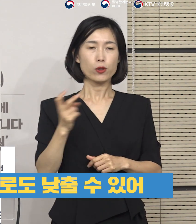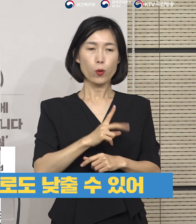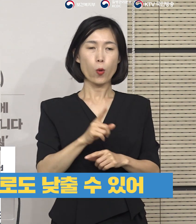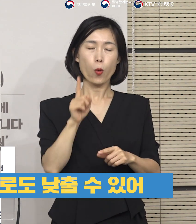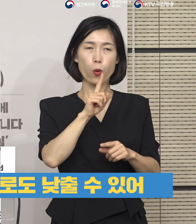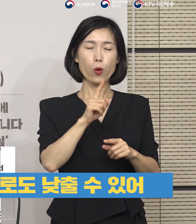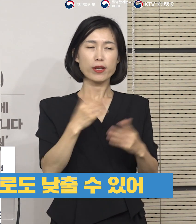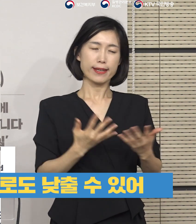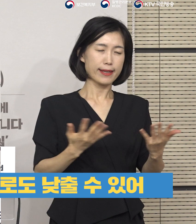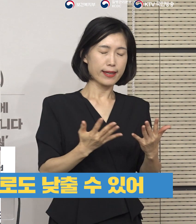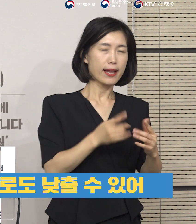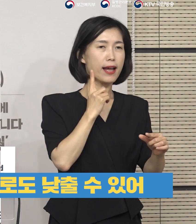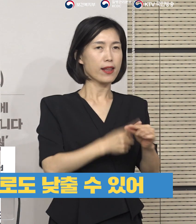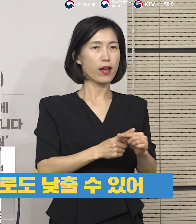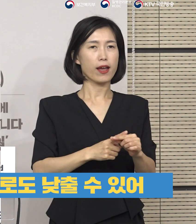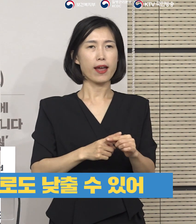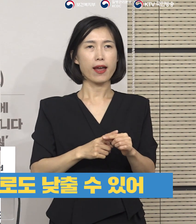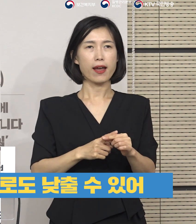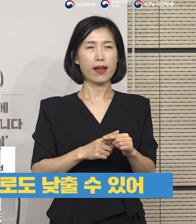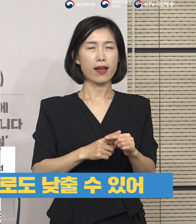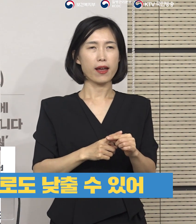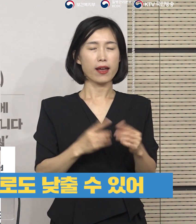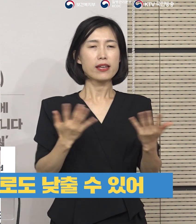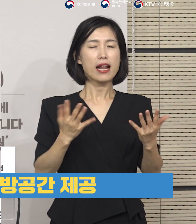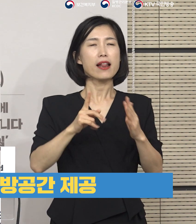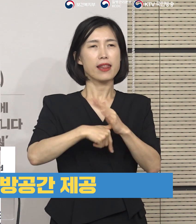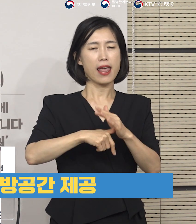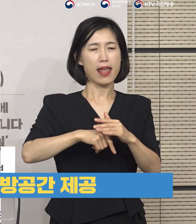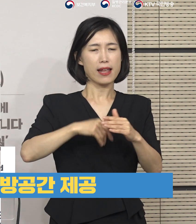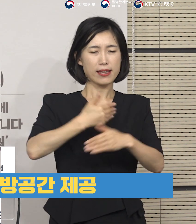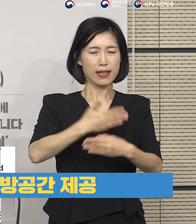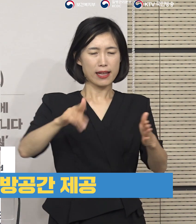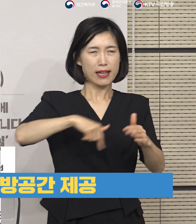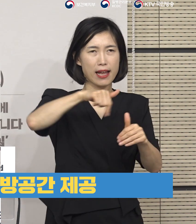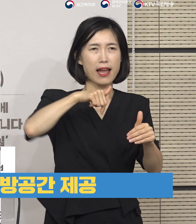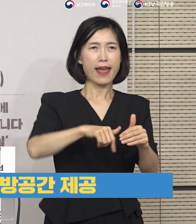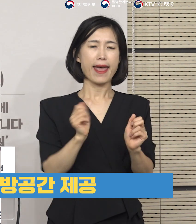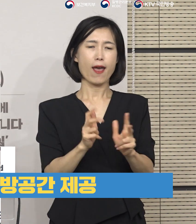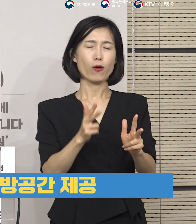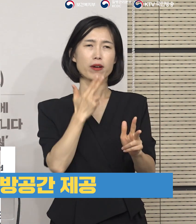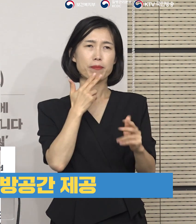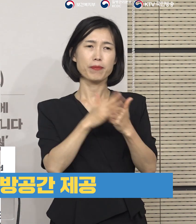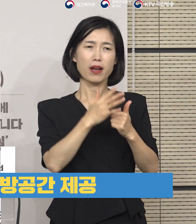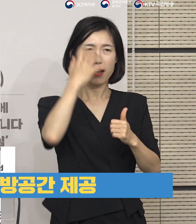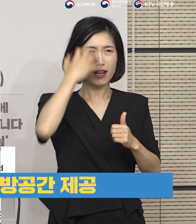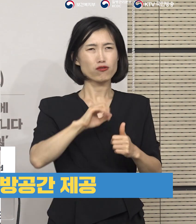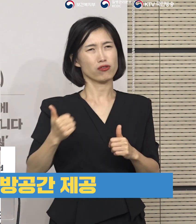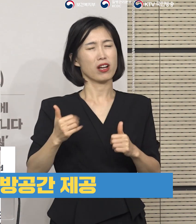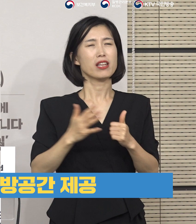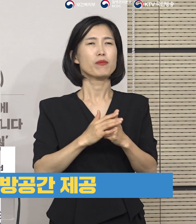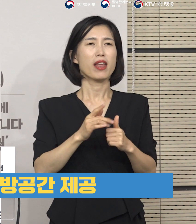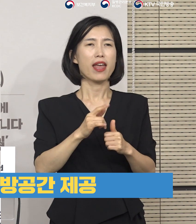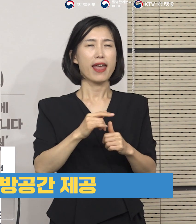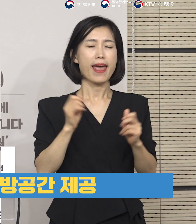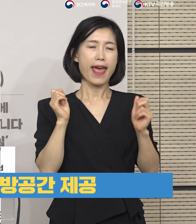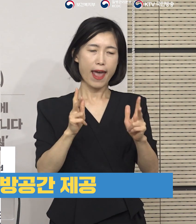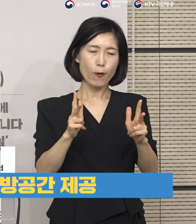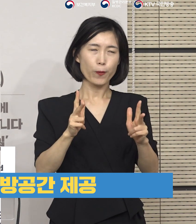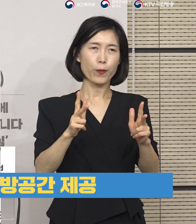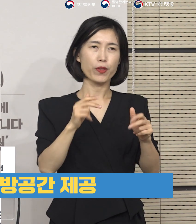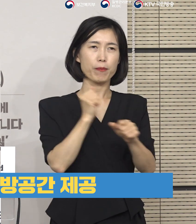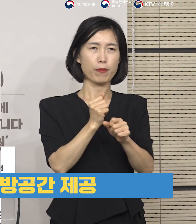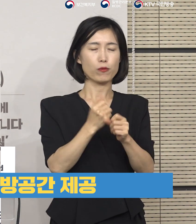있고 휴식을 위해서 냉방 공간을 좀 만들어서 제공하라라는 지침도 있고